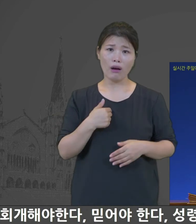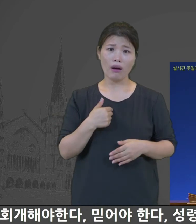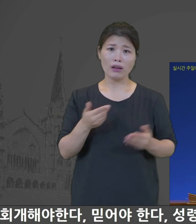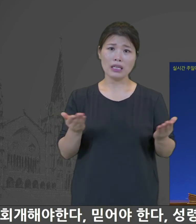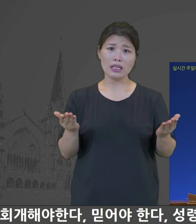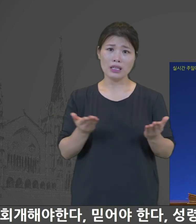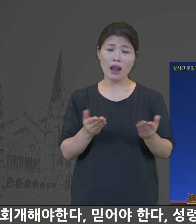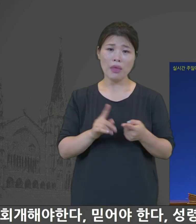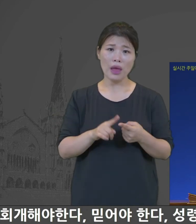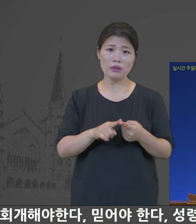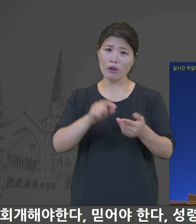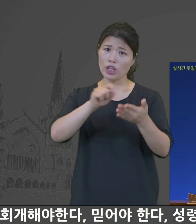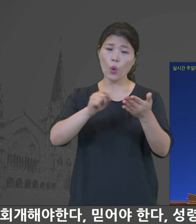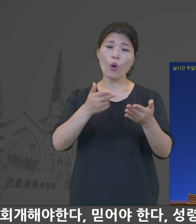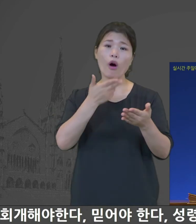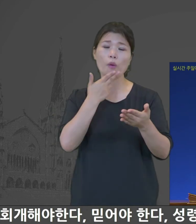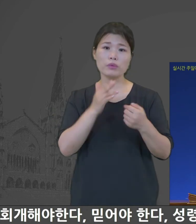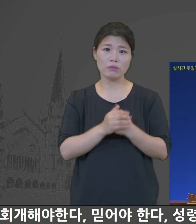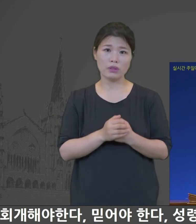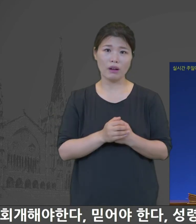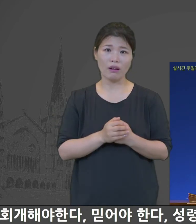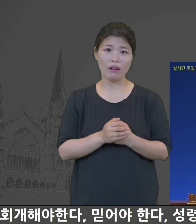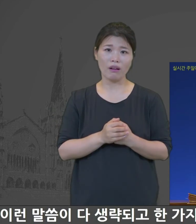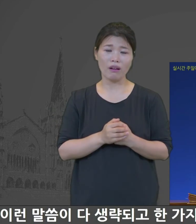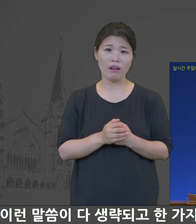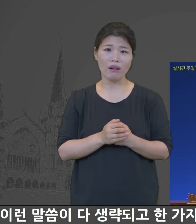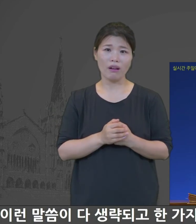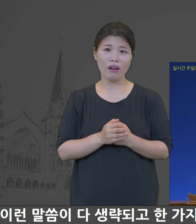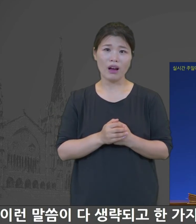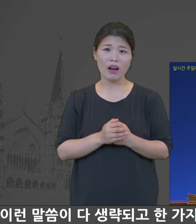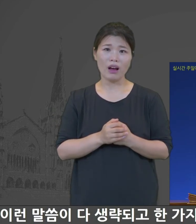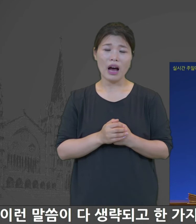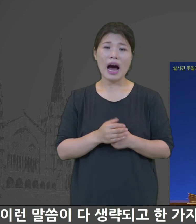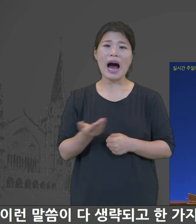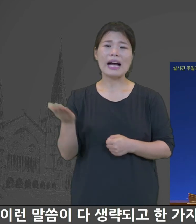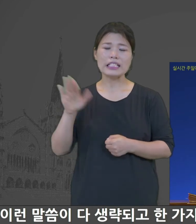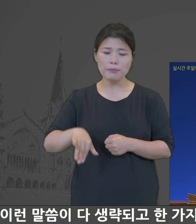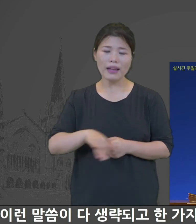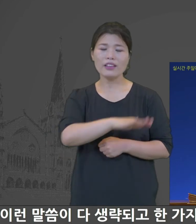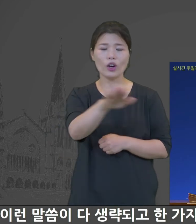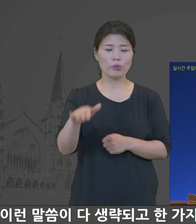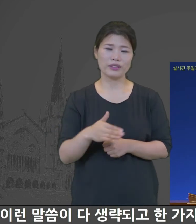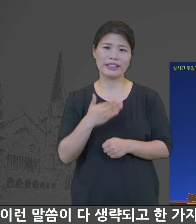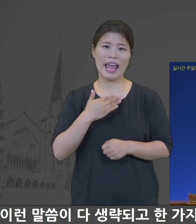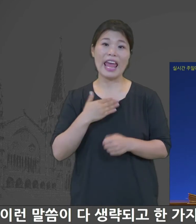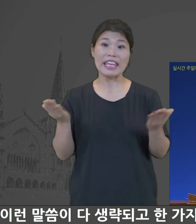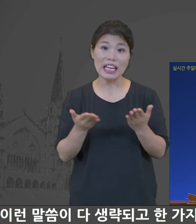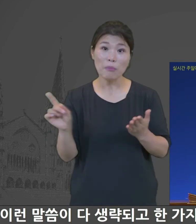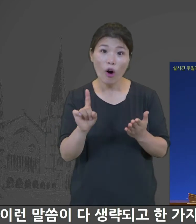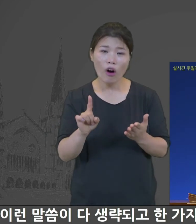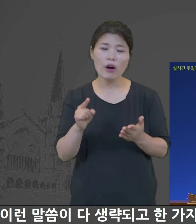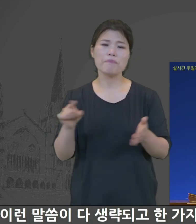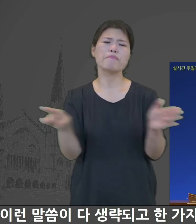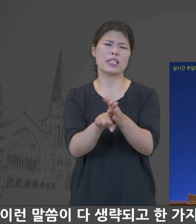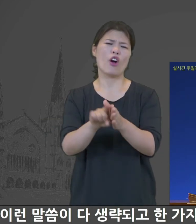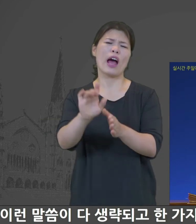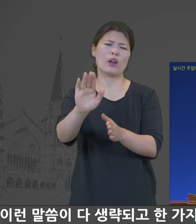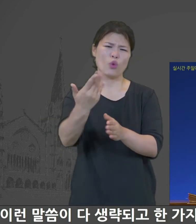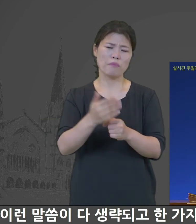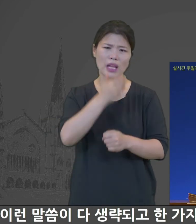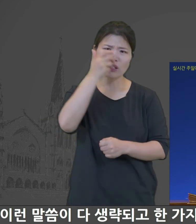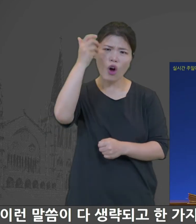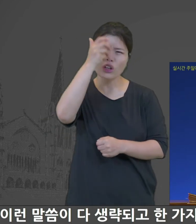하나도 기록되어 있지 않아요. 내가 하는 일이 있습니다. 믿어야 돼요. 회개해야 됩니다. 성령을 갈망해야 됩니다. 주님